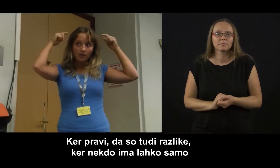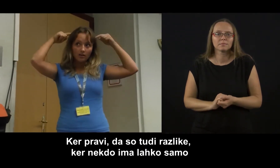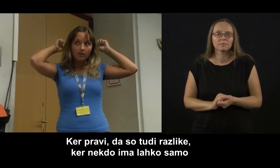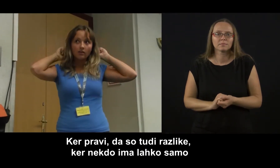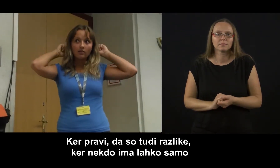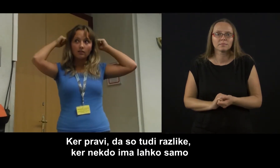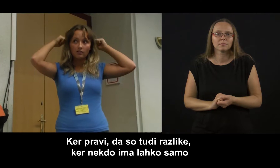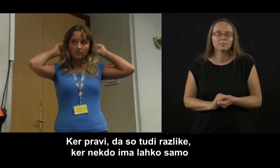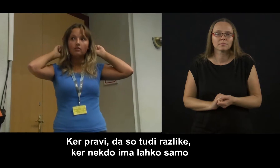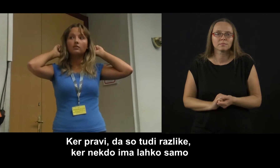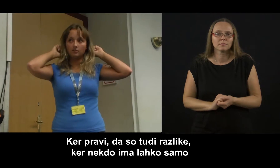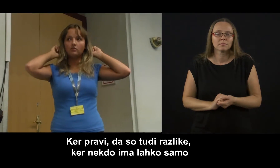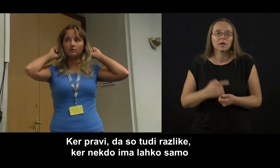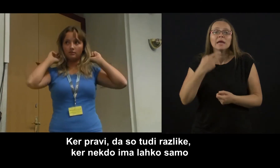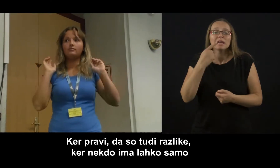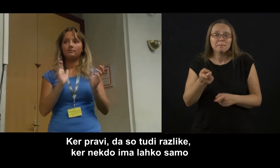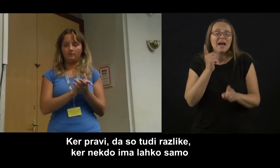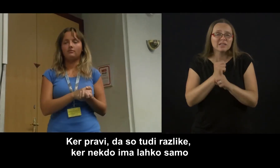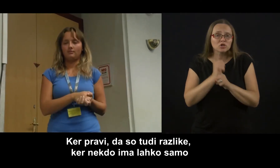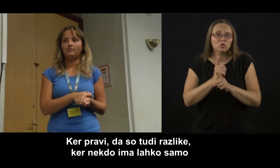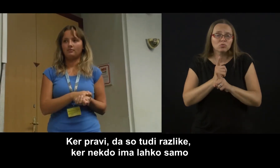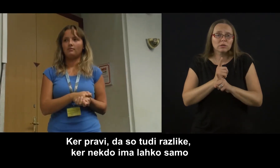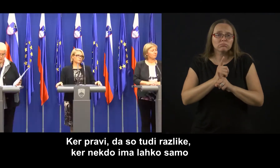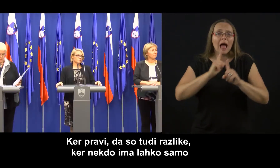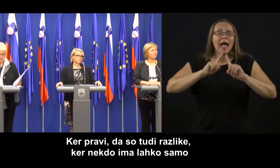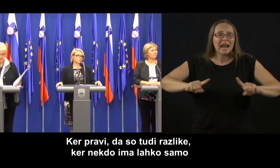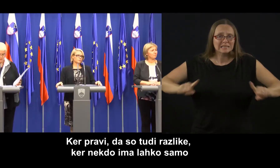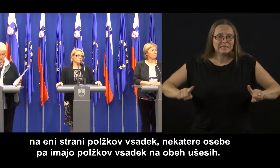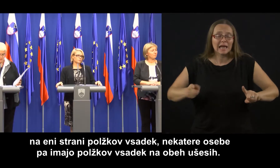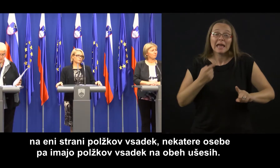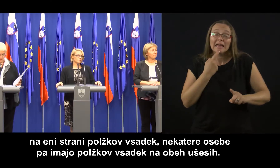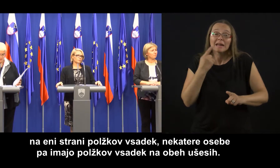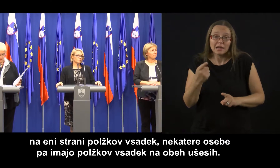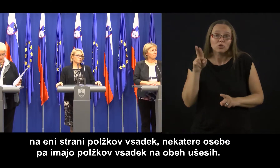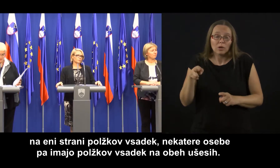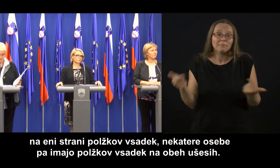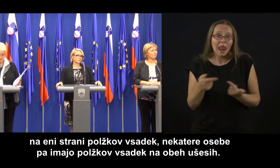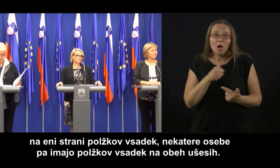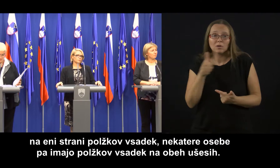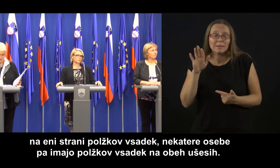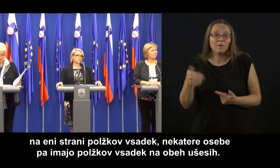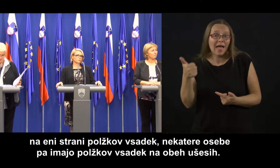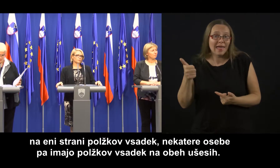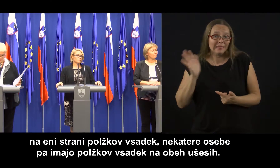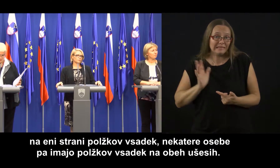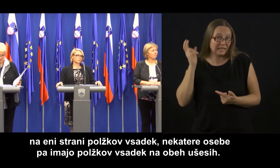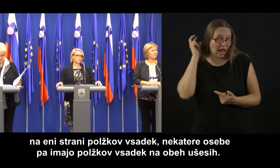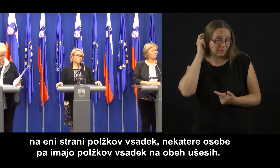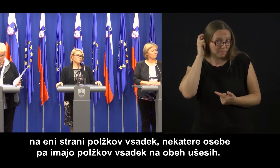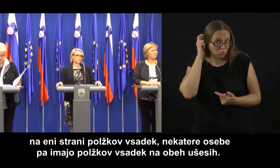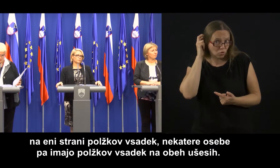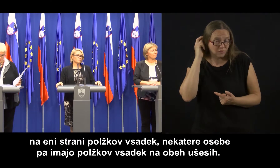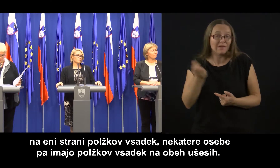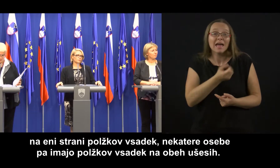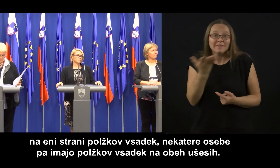ker pravi, da so tudi razlike, ker nekdo ima lahko samo na eni strani polškov usadek, nekatere osebe pa